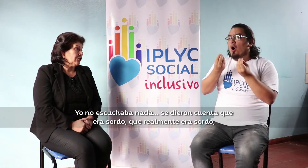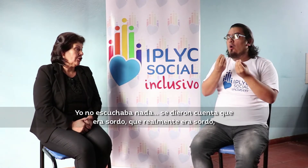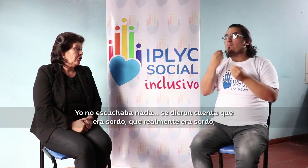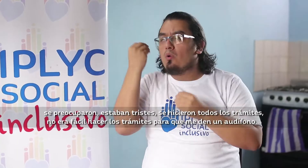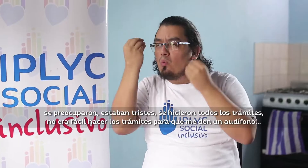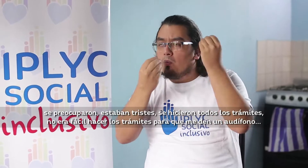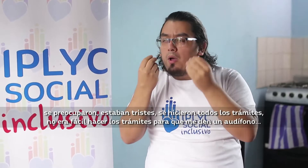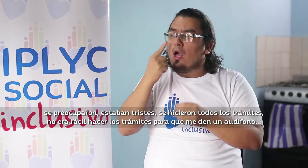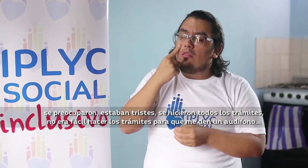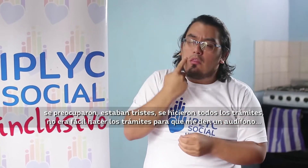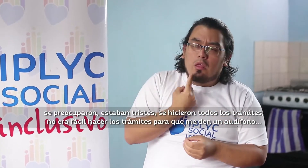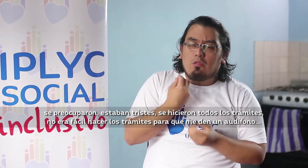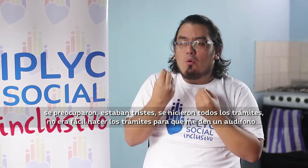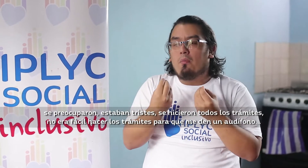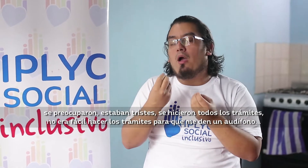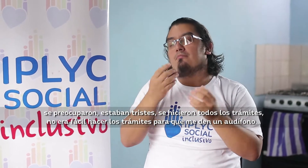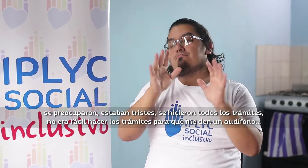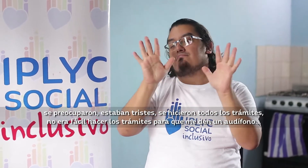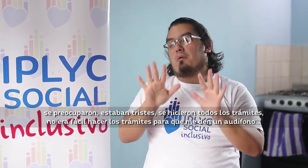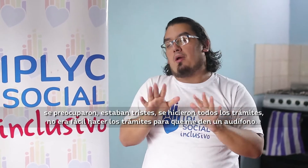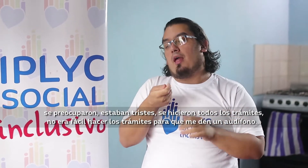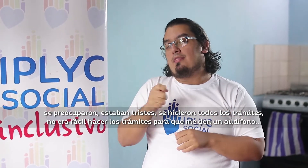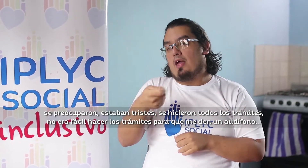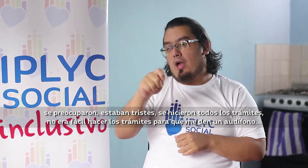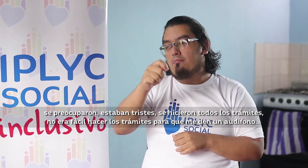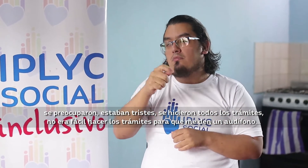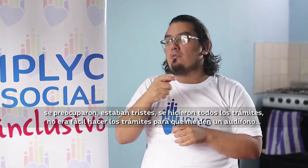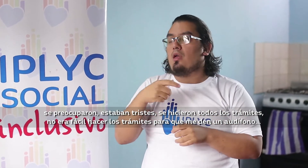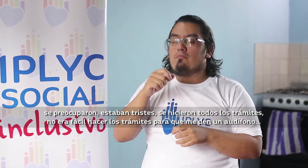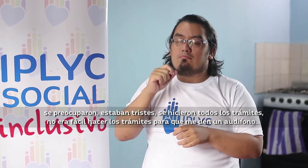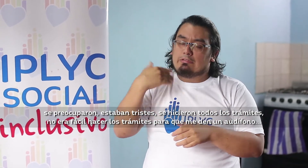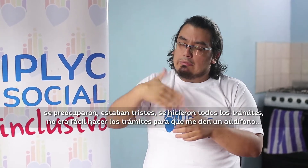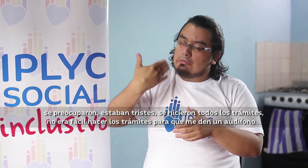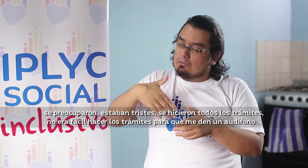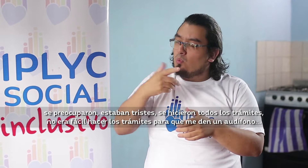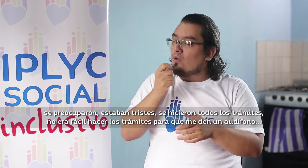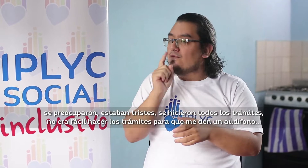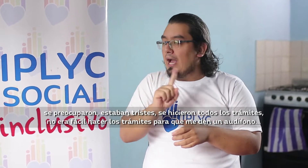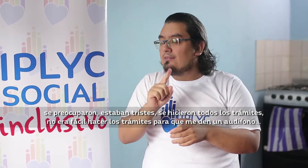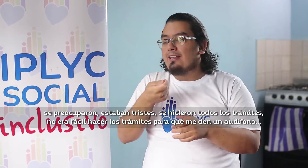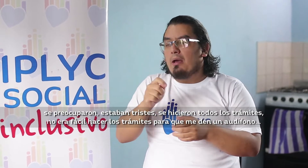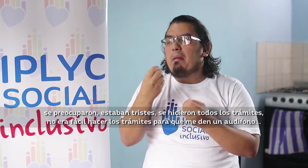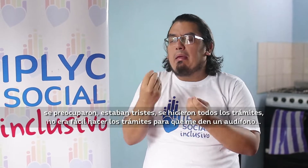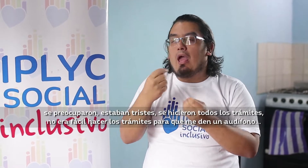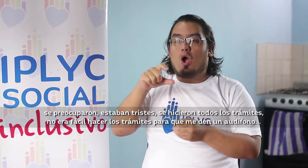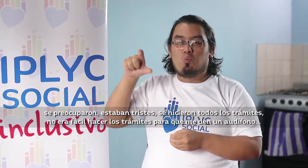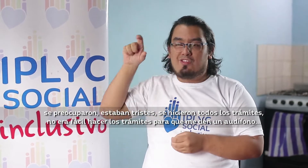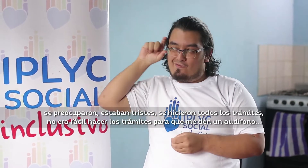sordo. Se preocuparon, estaba triste, se hicieron todos los trámites, ¿sí? No era fácil hacer los trámites para que me den un